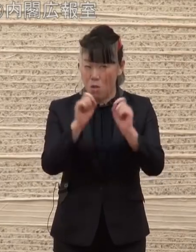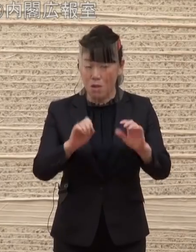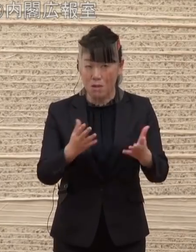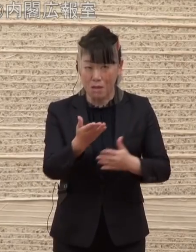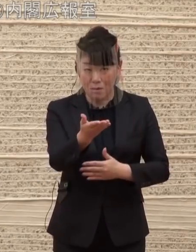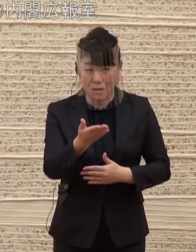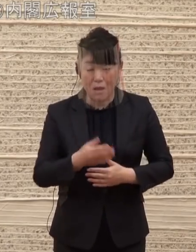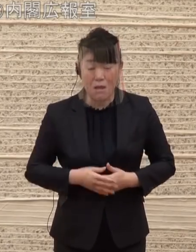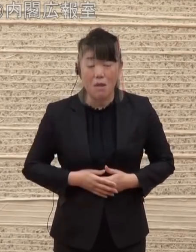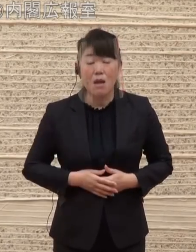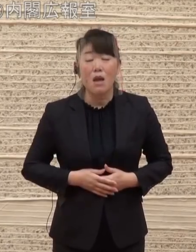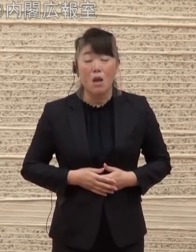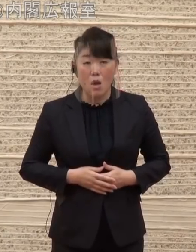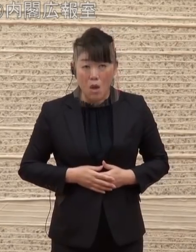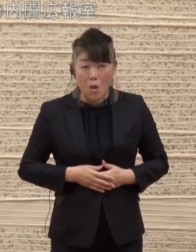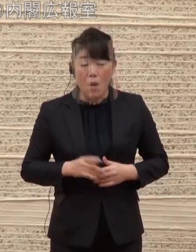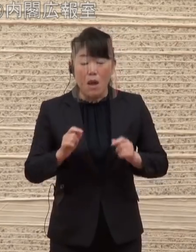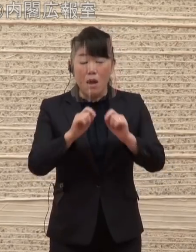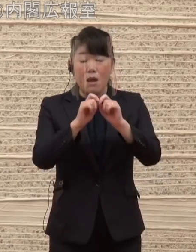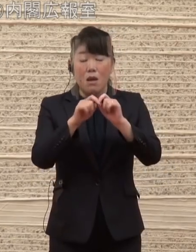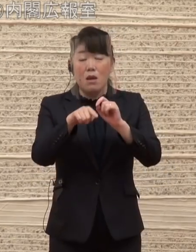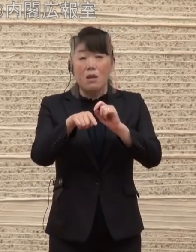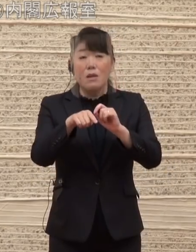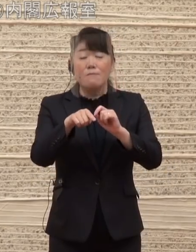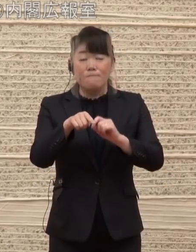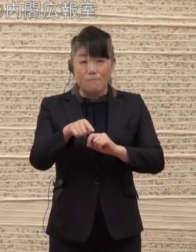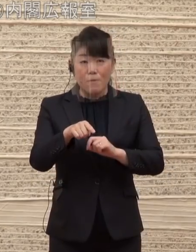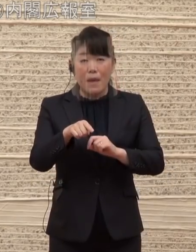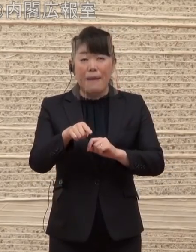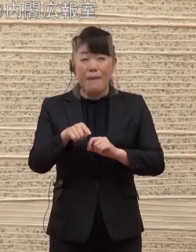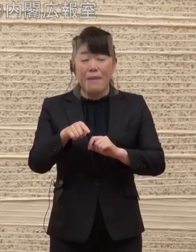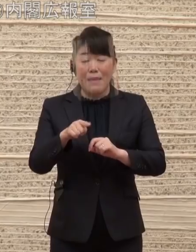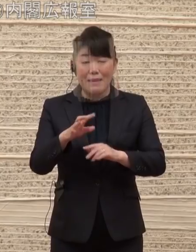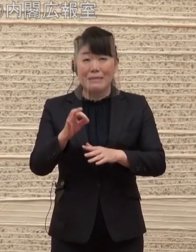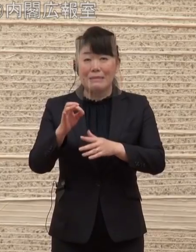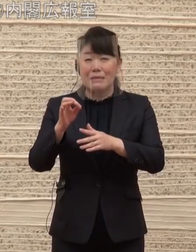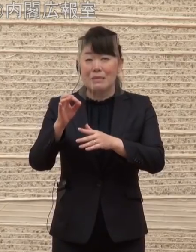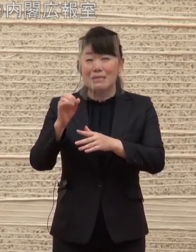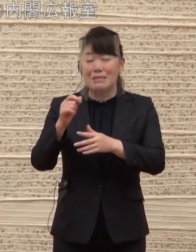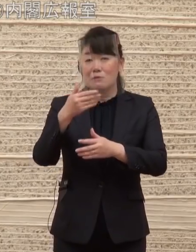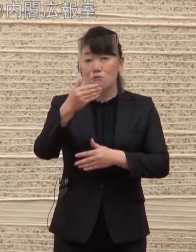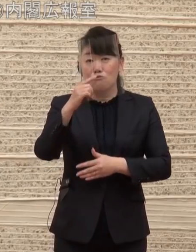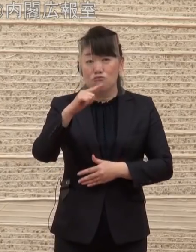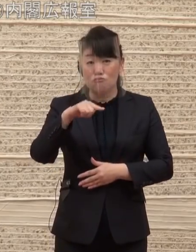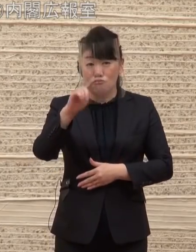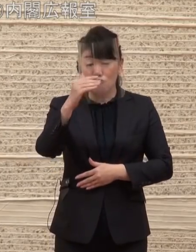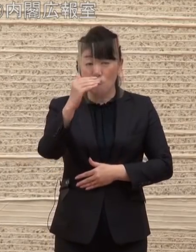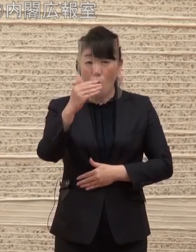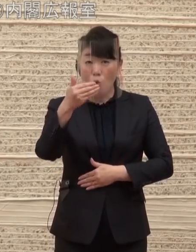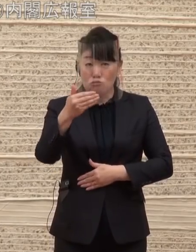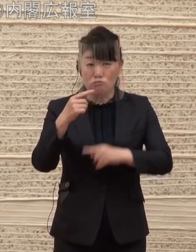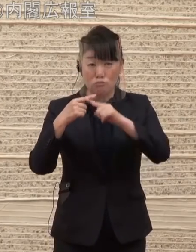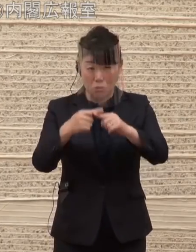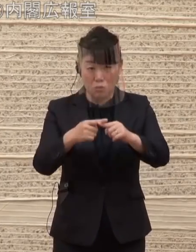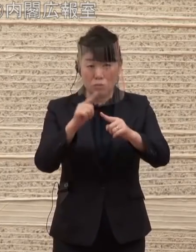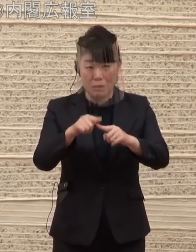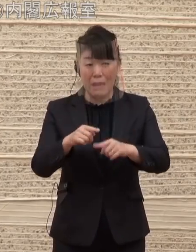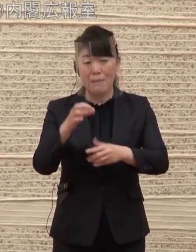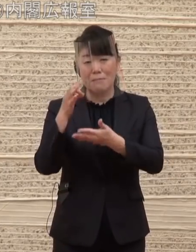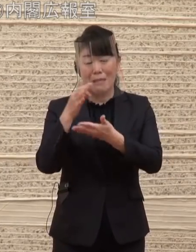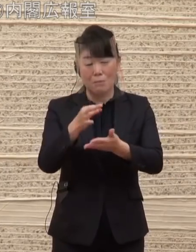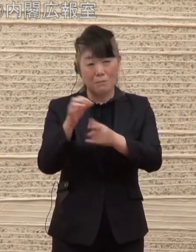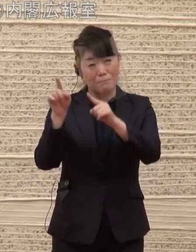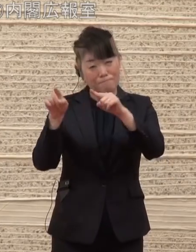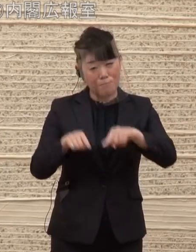あの退職金については訓告処分に従ってですね幻覚減額されているというふうに象徴していますありがとうござい